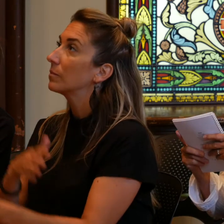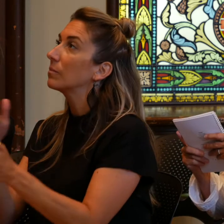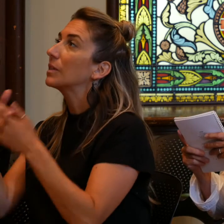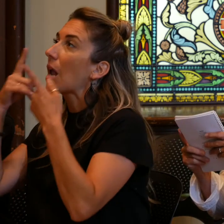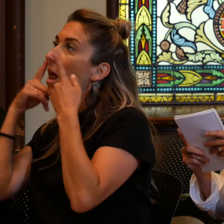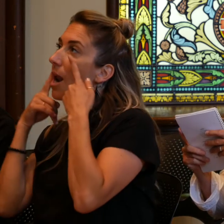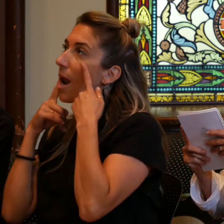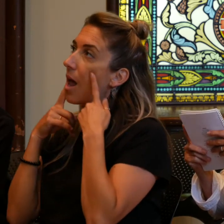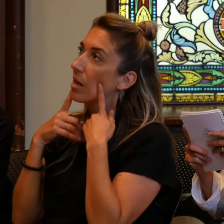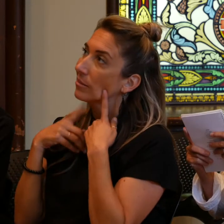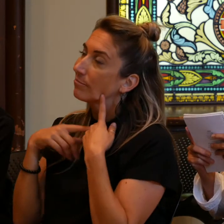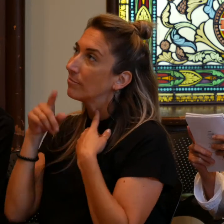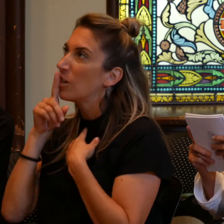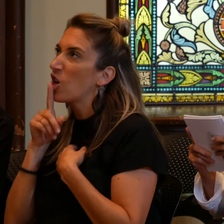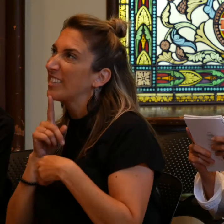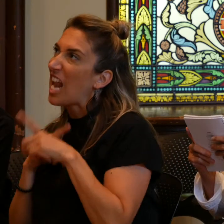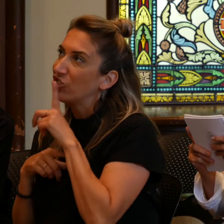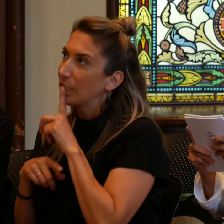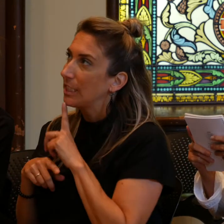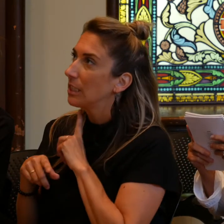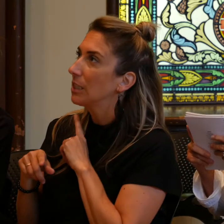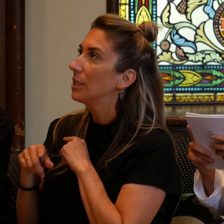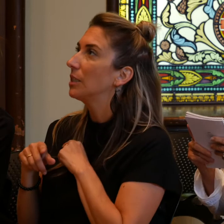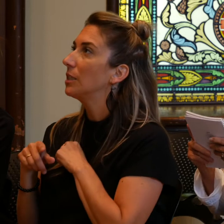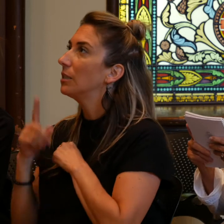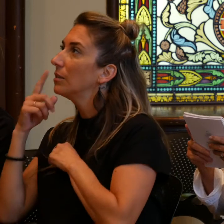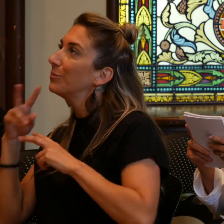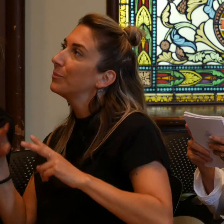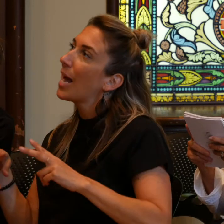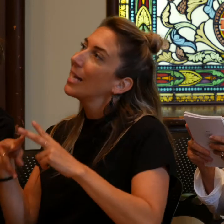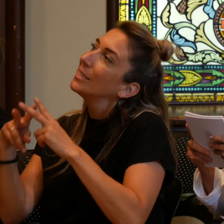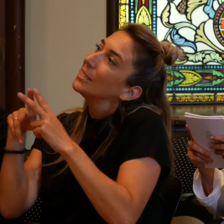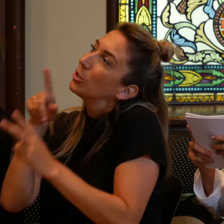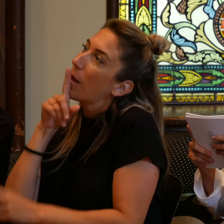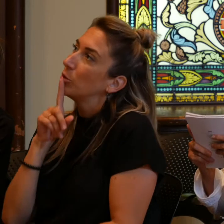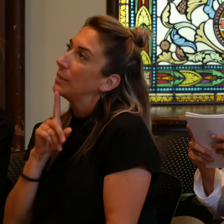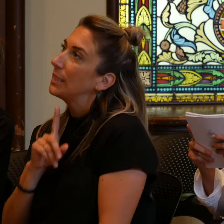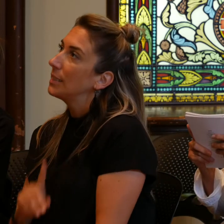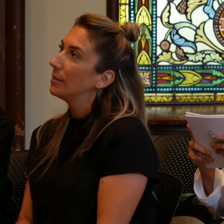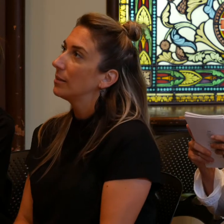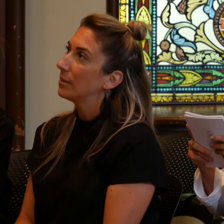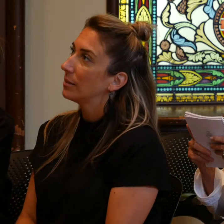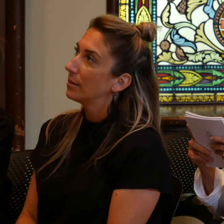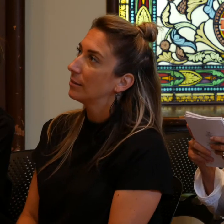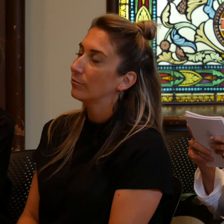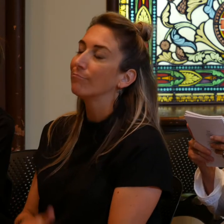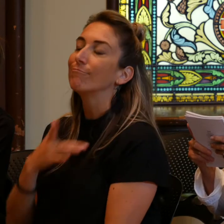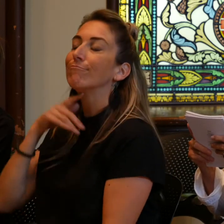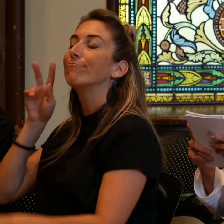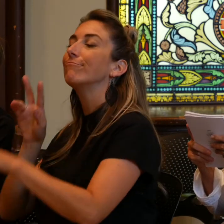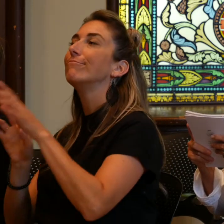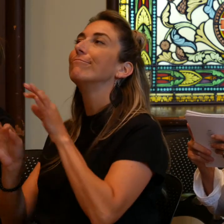Larmes de nostalgie. Pour Paris, je m'ennuie. Ce n'est que